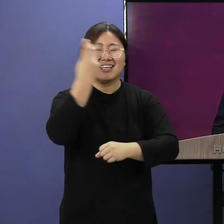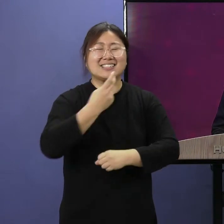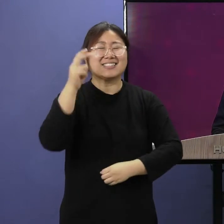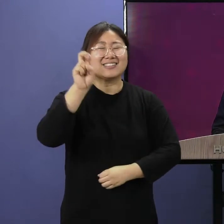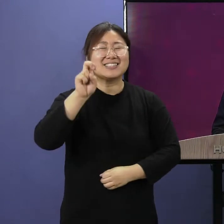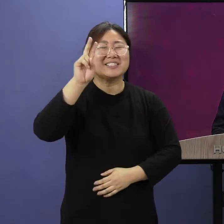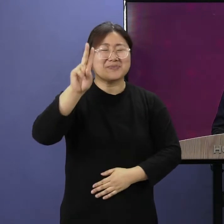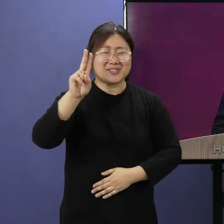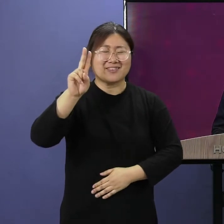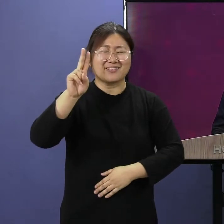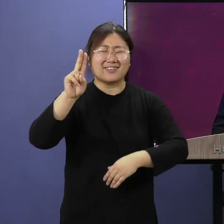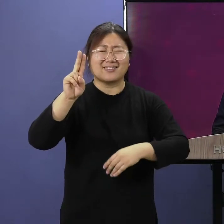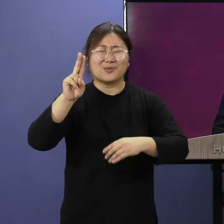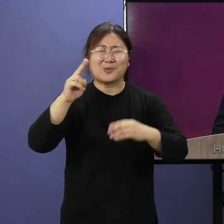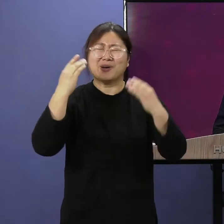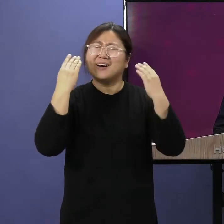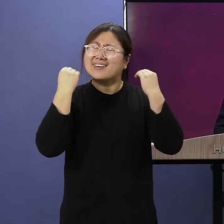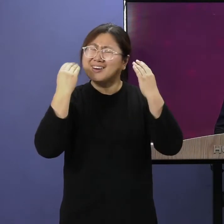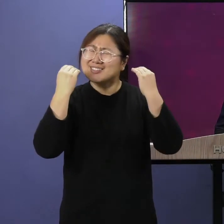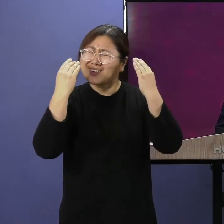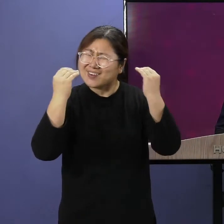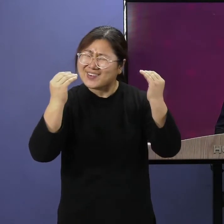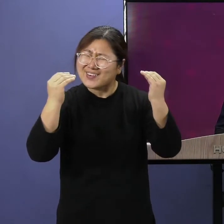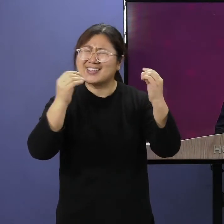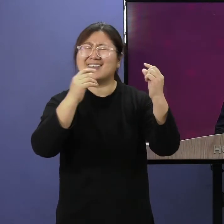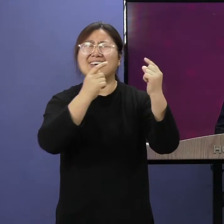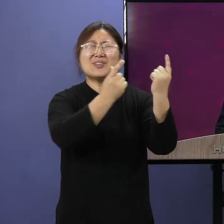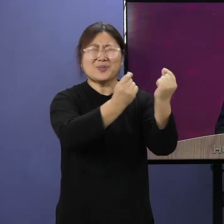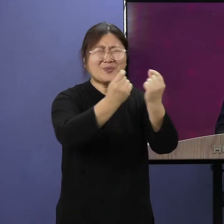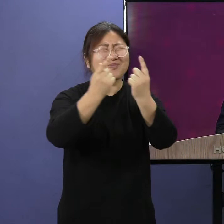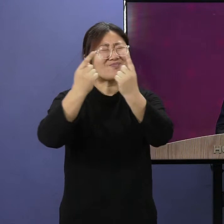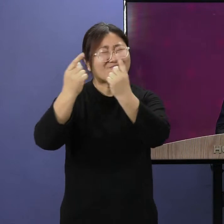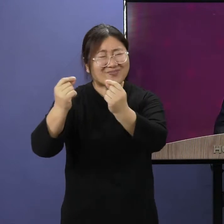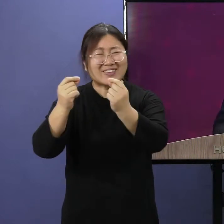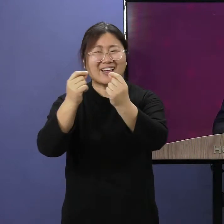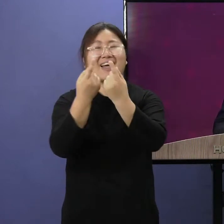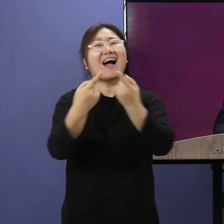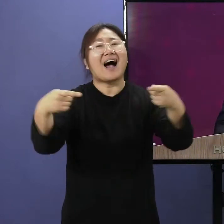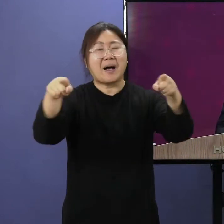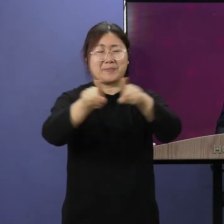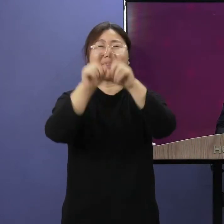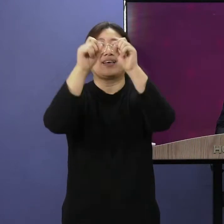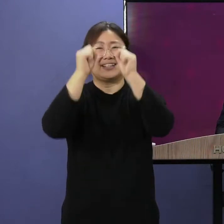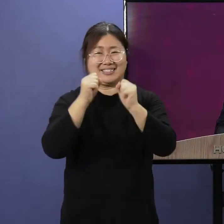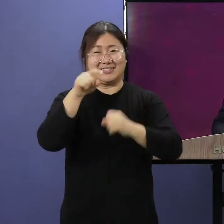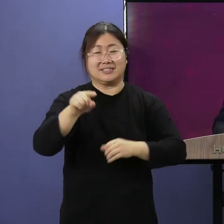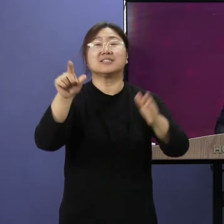2022년에도 동일하게 계속됨을 믿으시고 그 사랑을